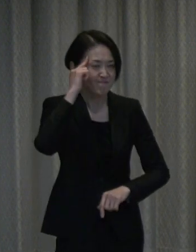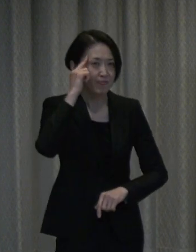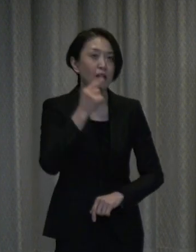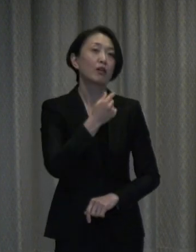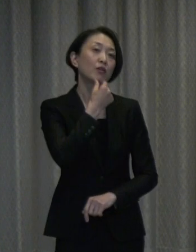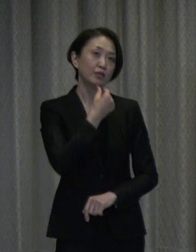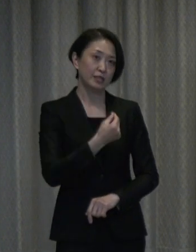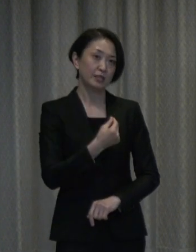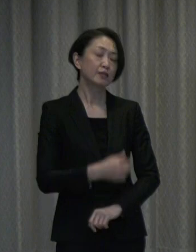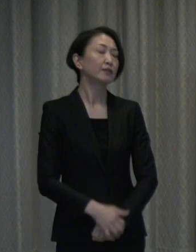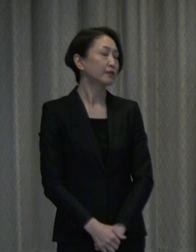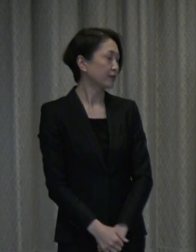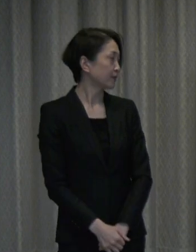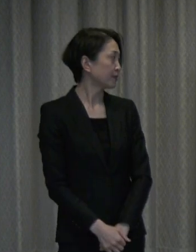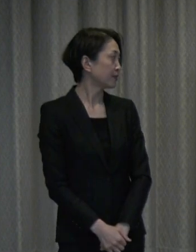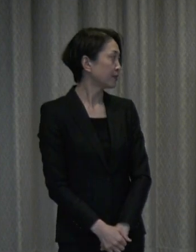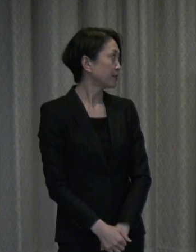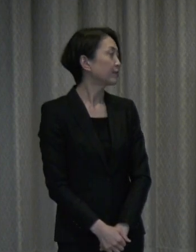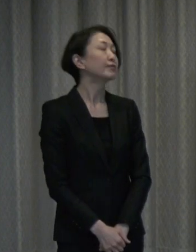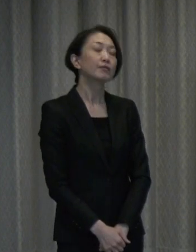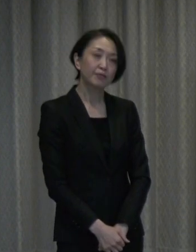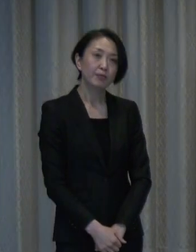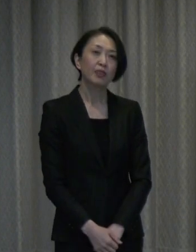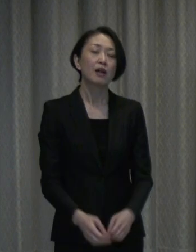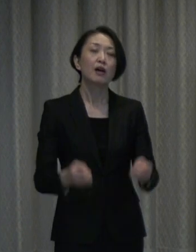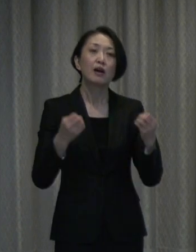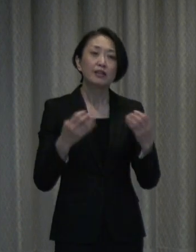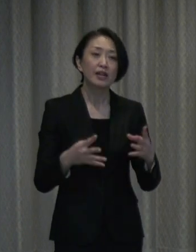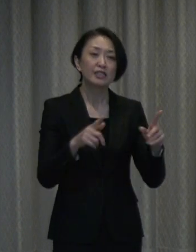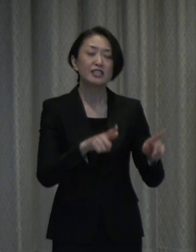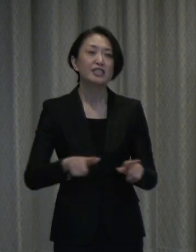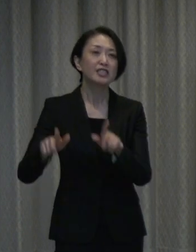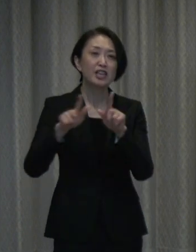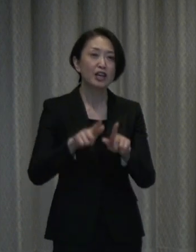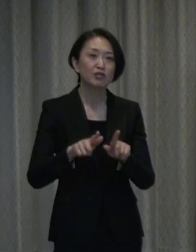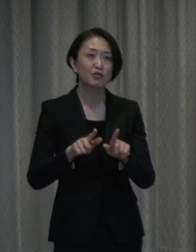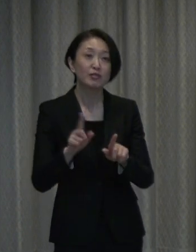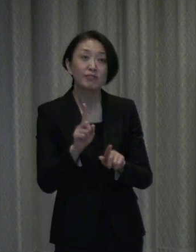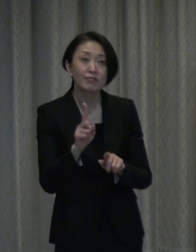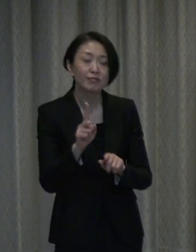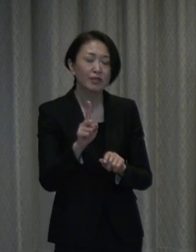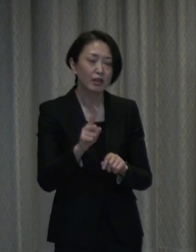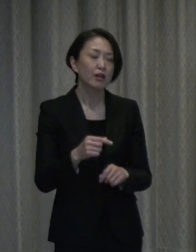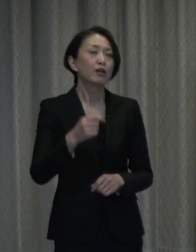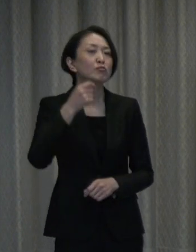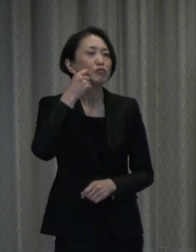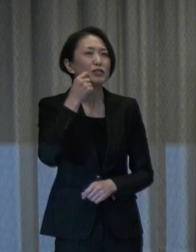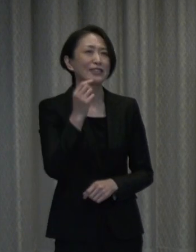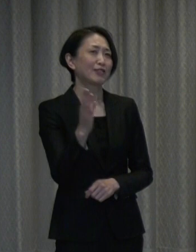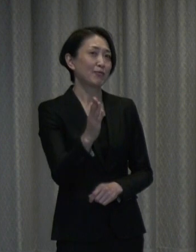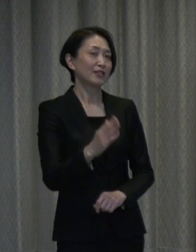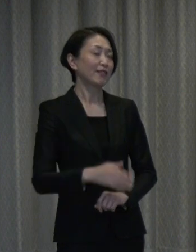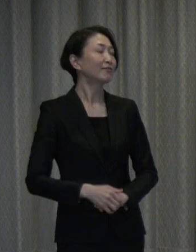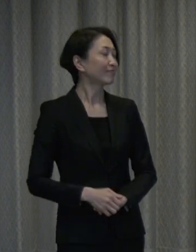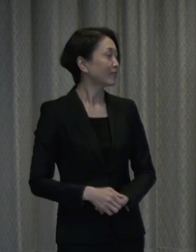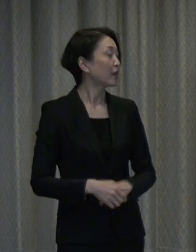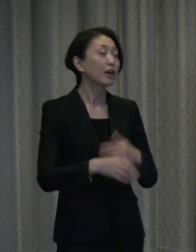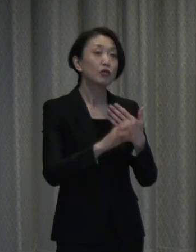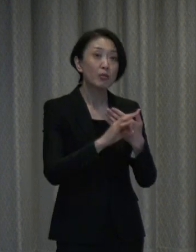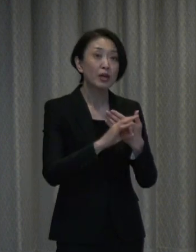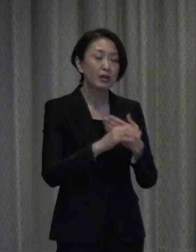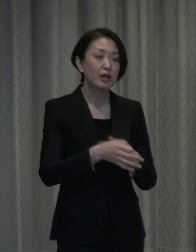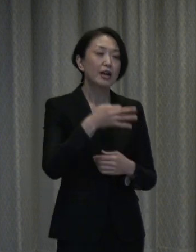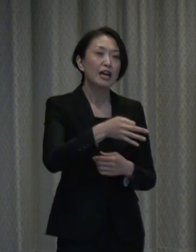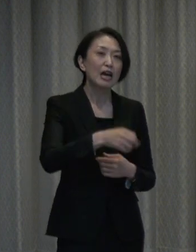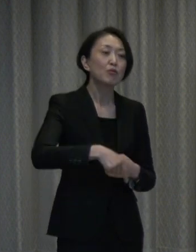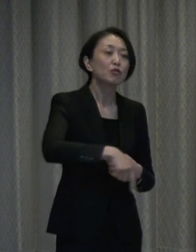。この新しい生活様式というのは難しいことではありません。例えば買い物は